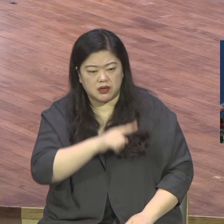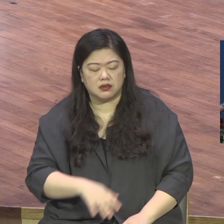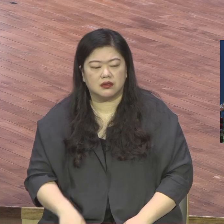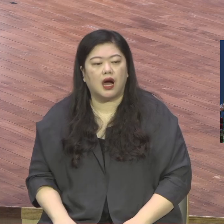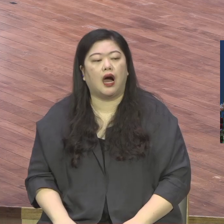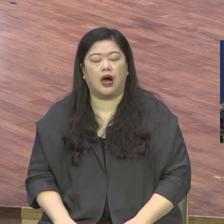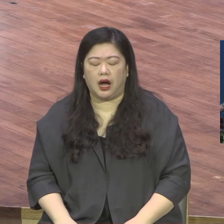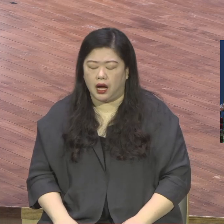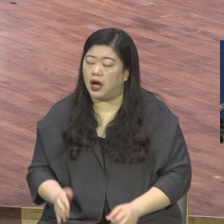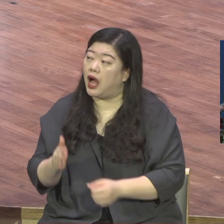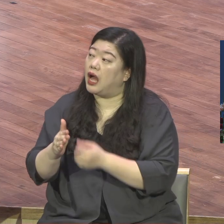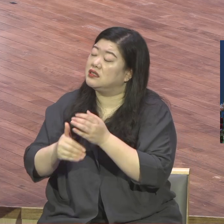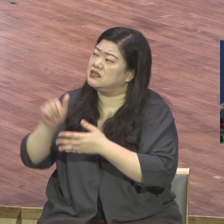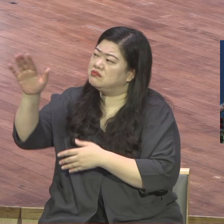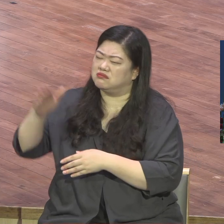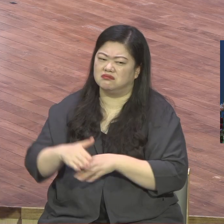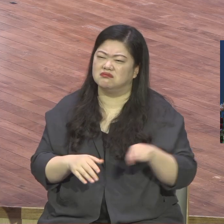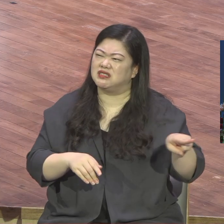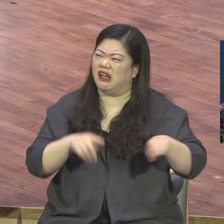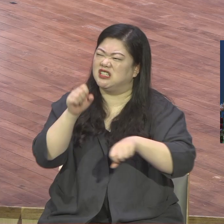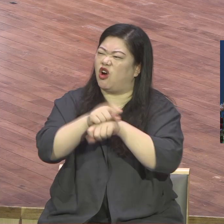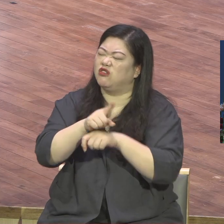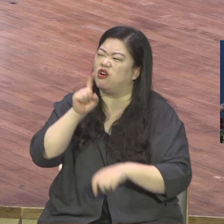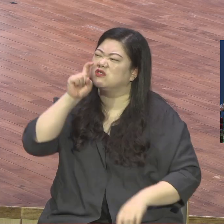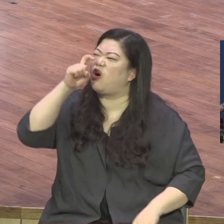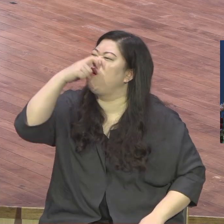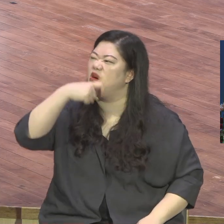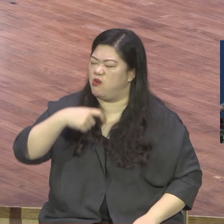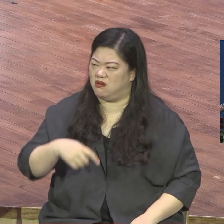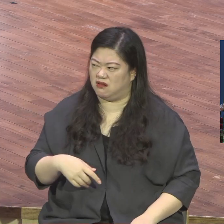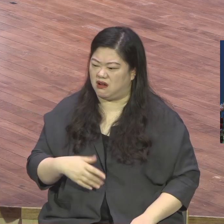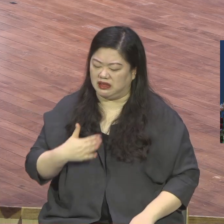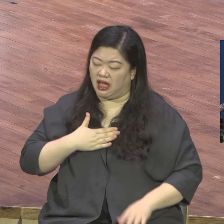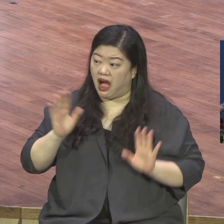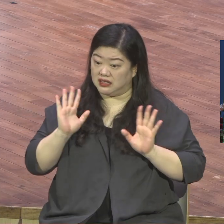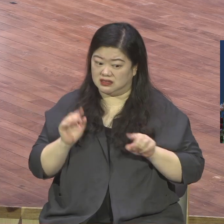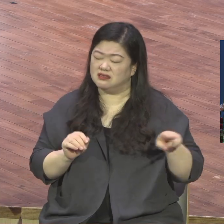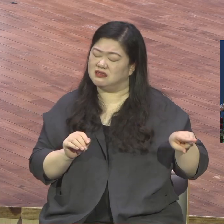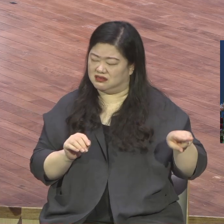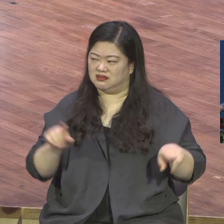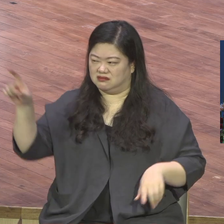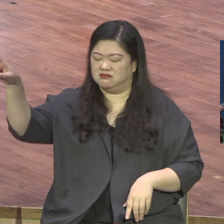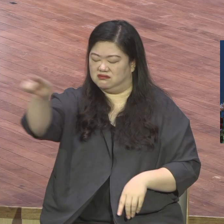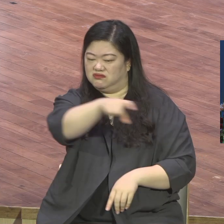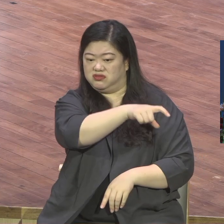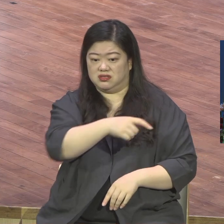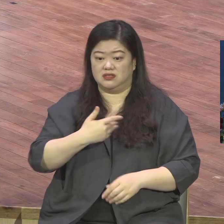아시고 하나님 저 사람 통해서 내게 말씀하시구나. 고쳐야지. 이래야 되지.